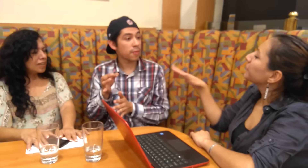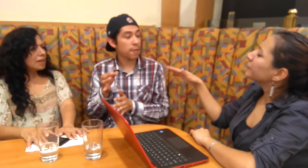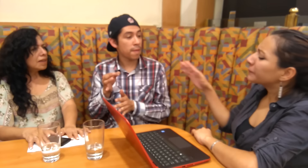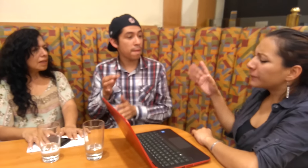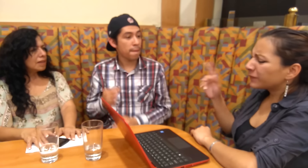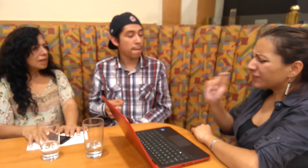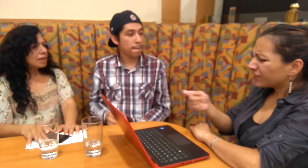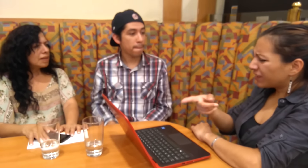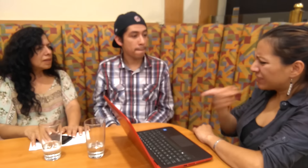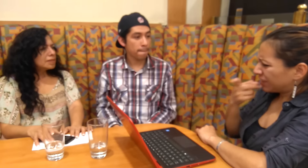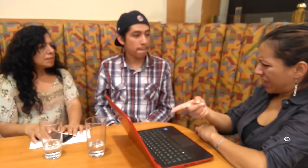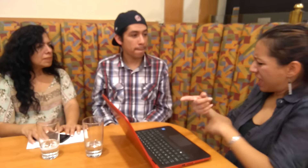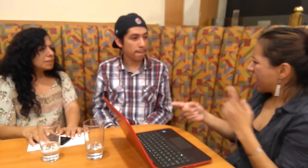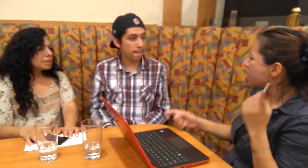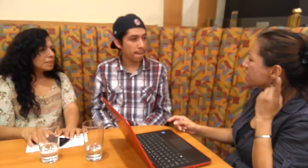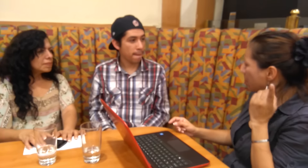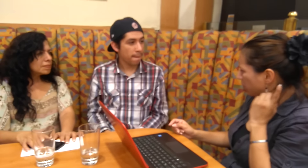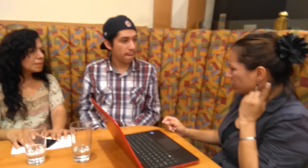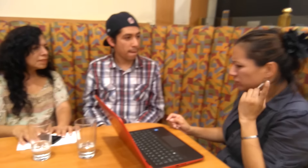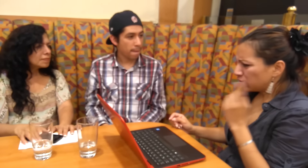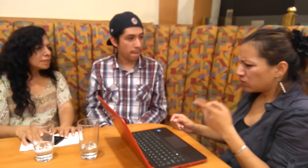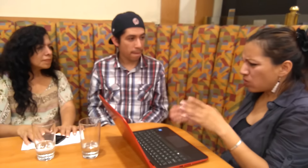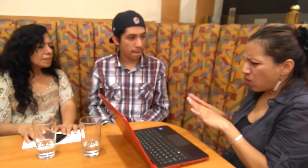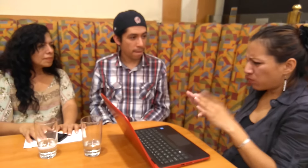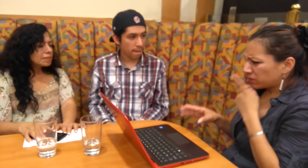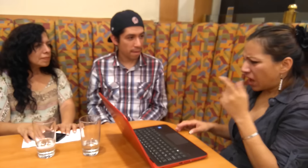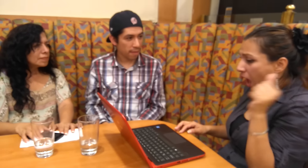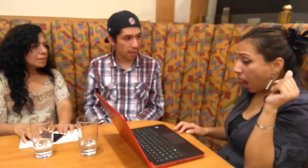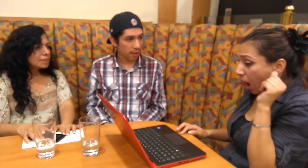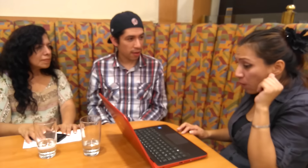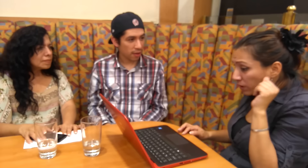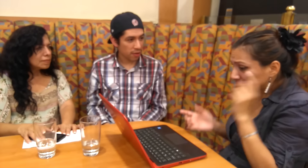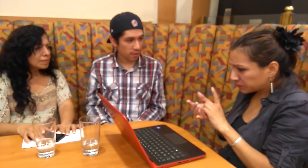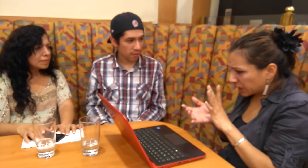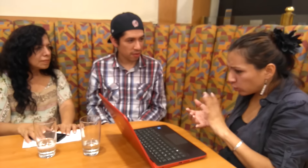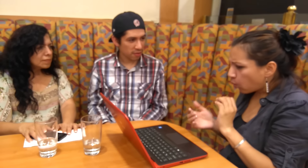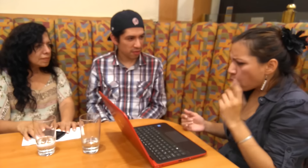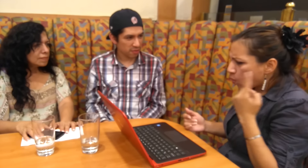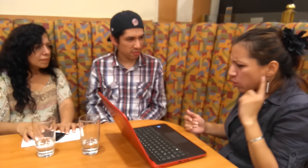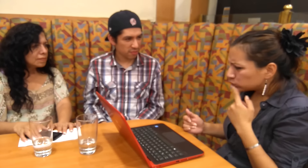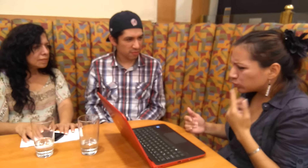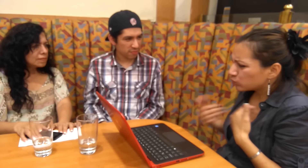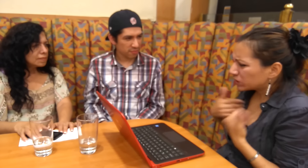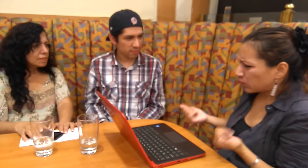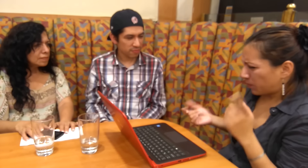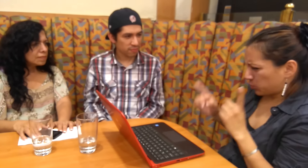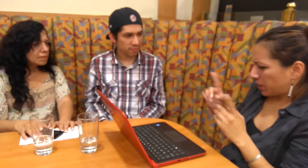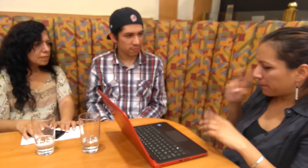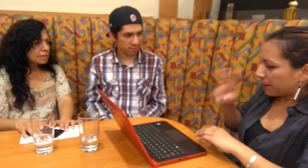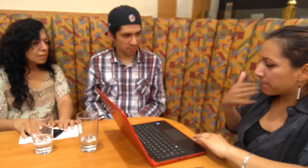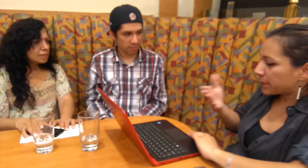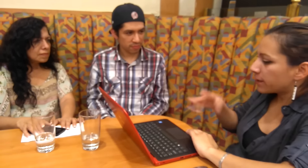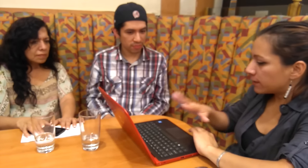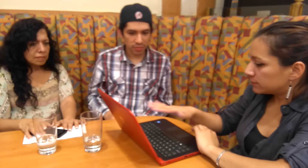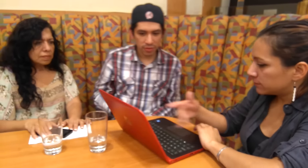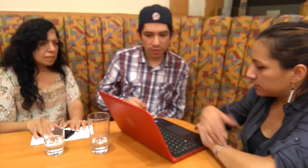disculpa, mira, aquí hay un diputado que está hablando algo relacionado con la audición, la discapacidad, algo de los sordos. Oye,